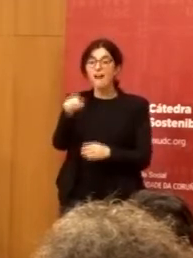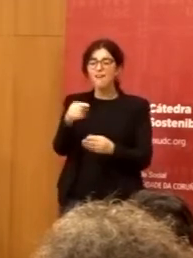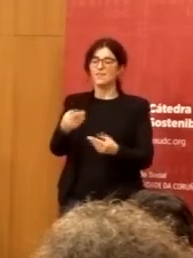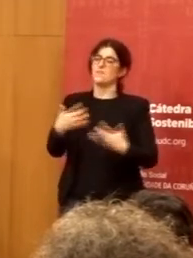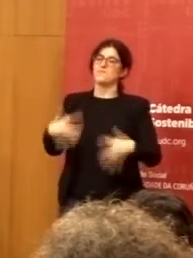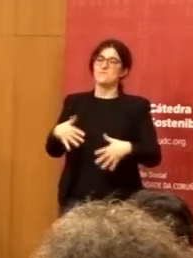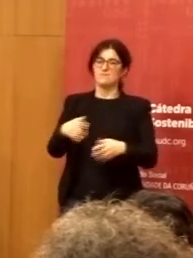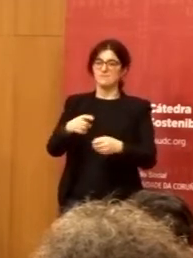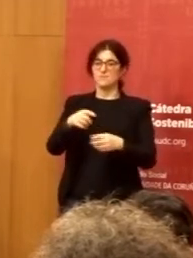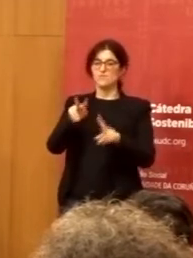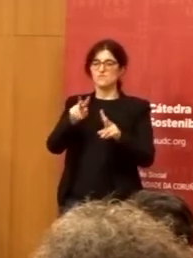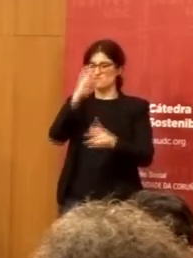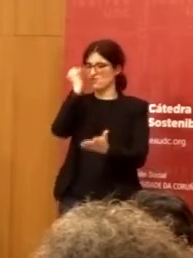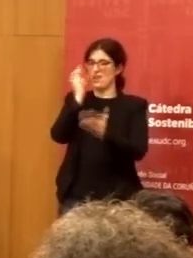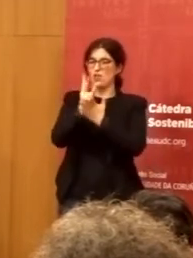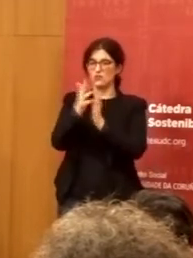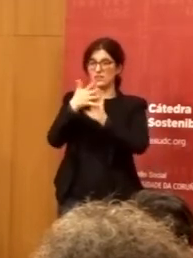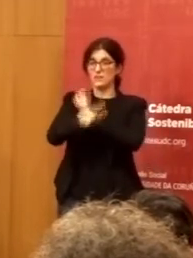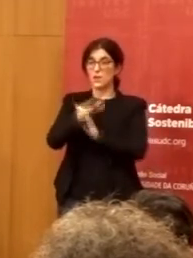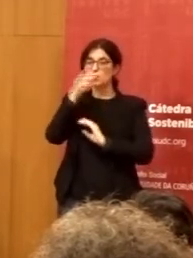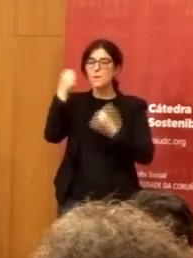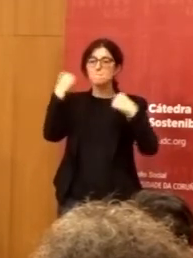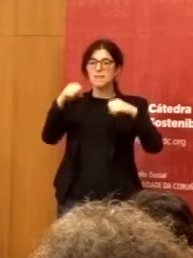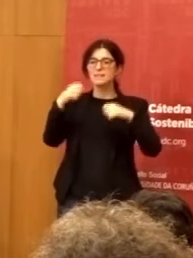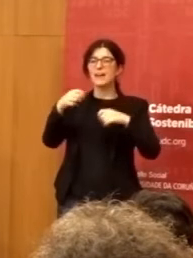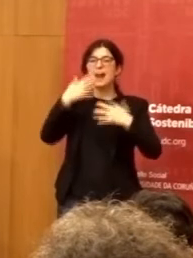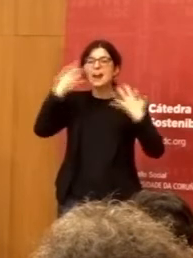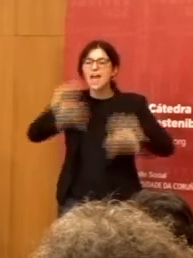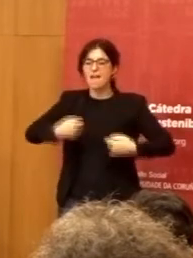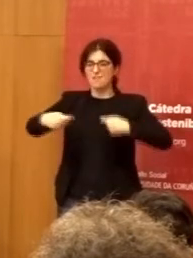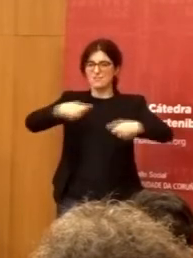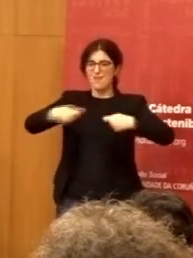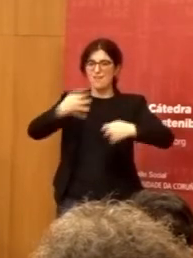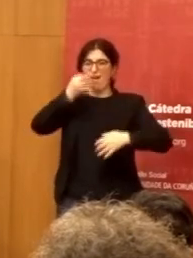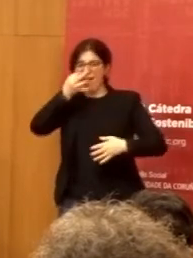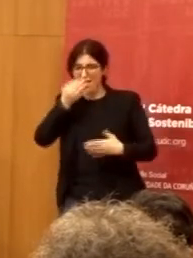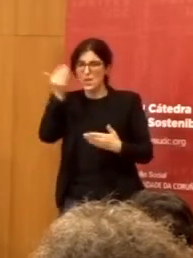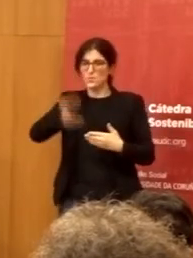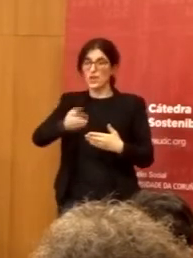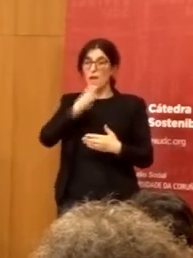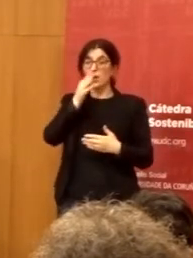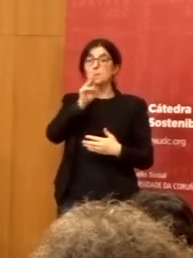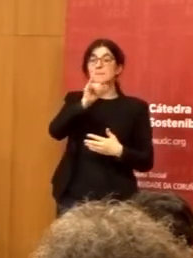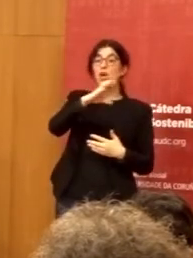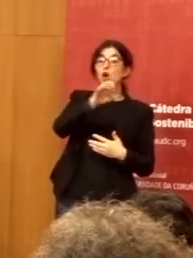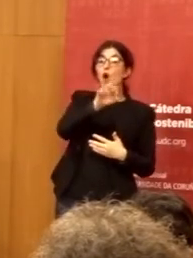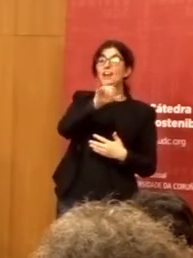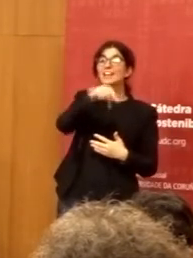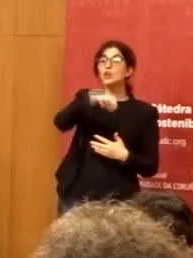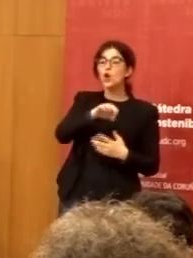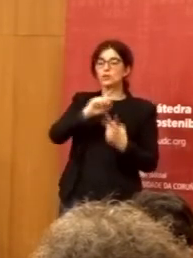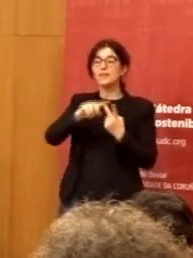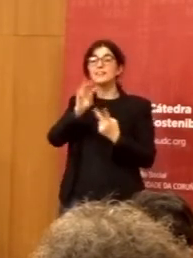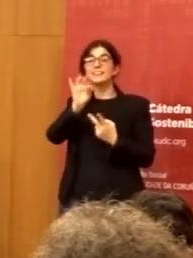real, un nuevo reto, ya que tengo prácticas en tiendas reales y muy importantes, como son Picolinos, Tempe y